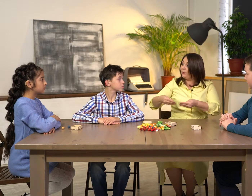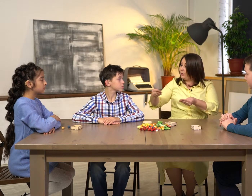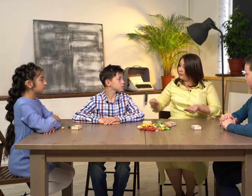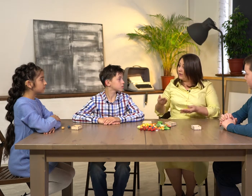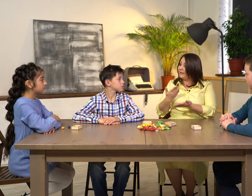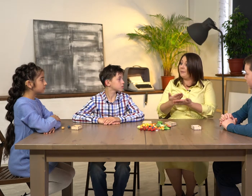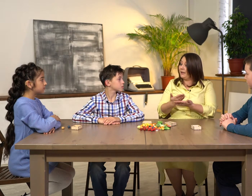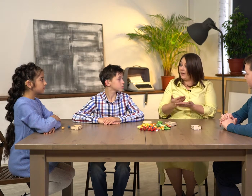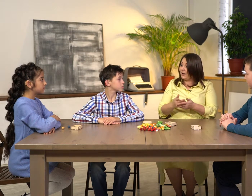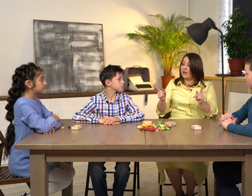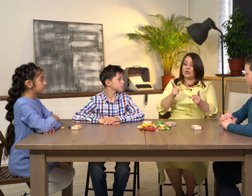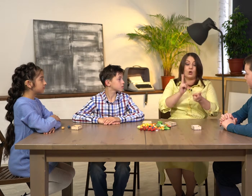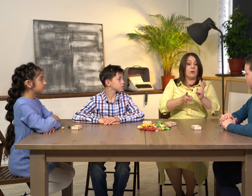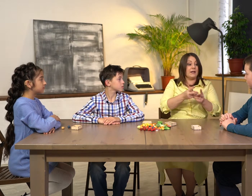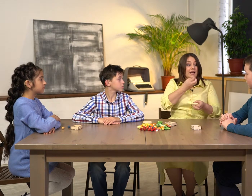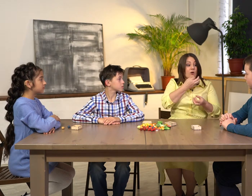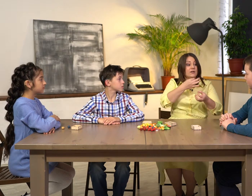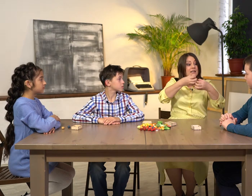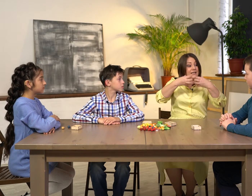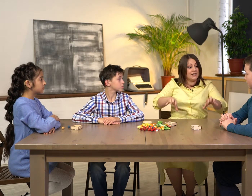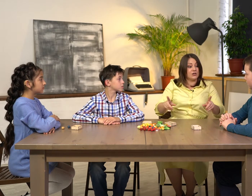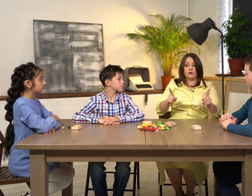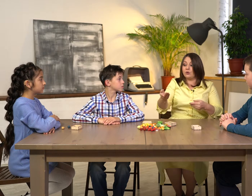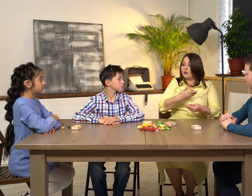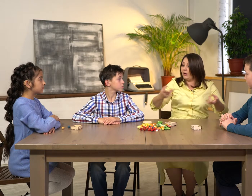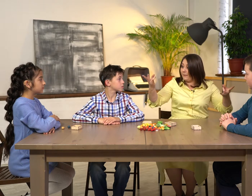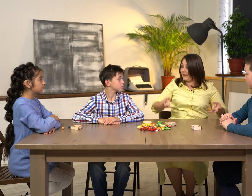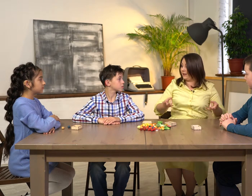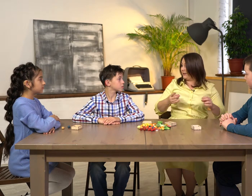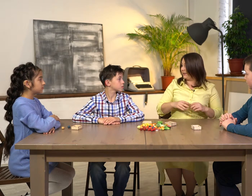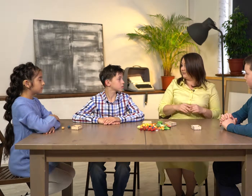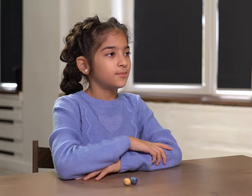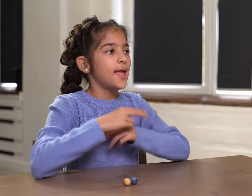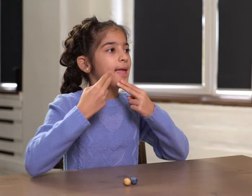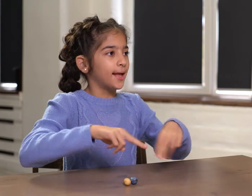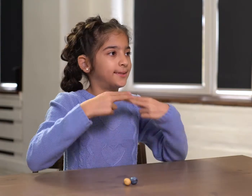блюд. Например, чтобы приготовить яичницу, что нам понадобится? Eggs.